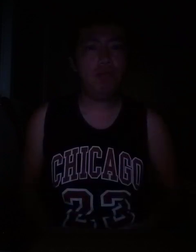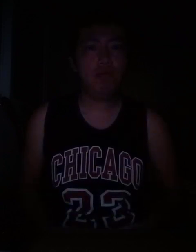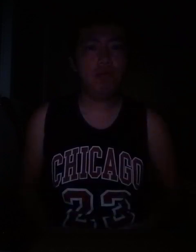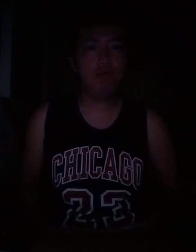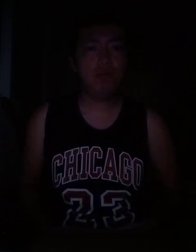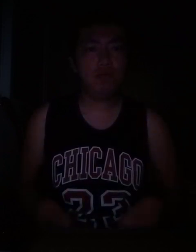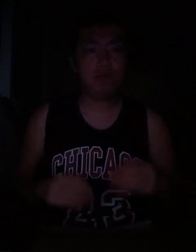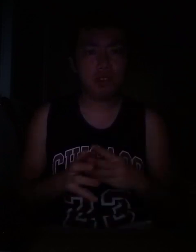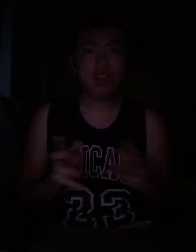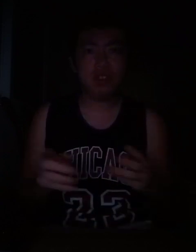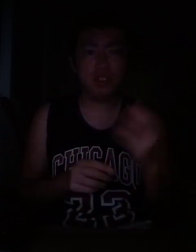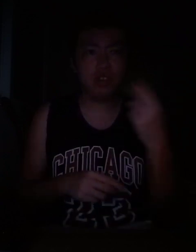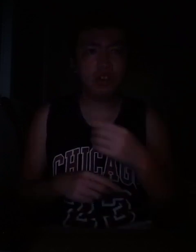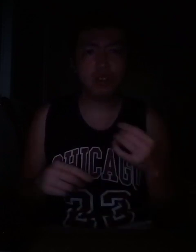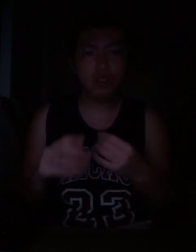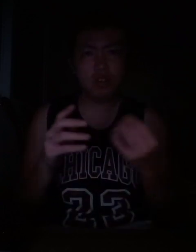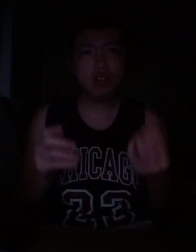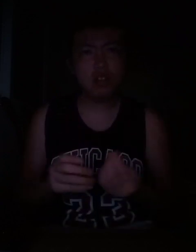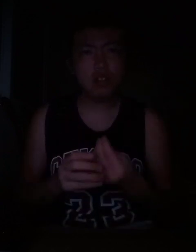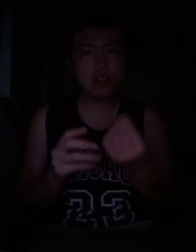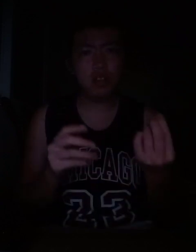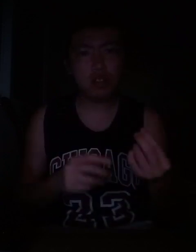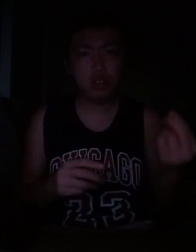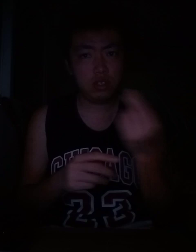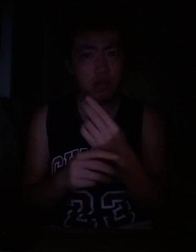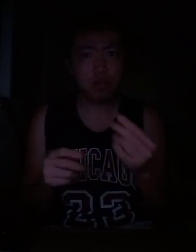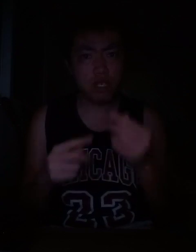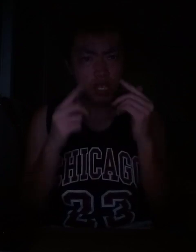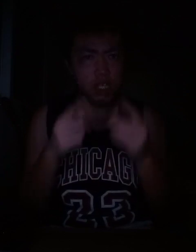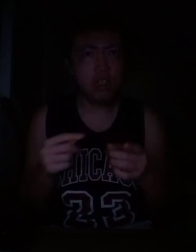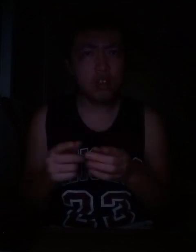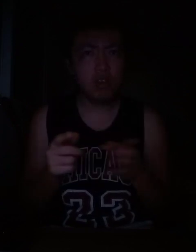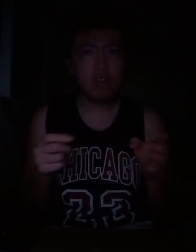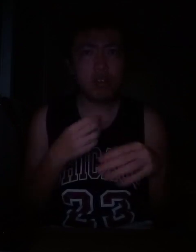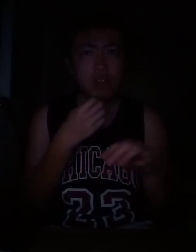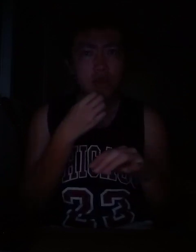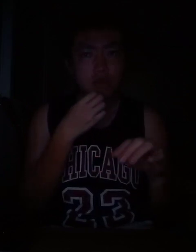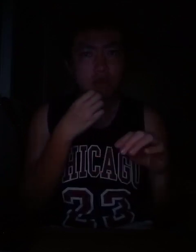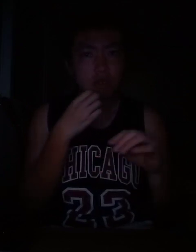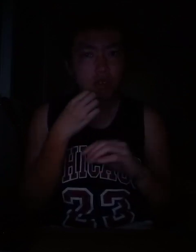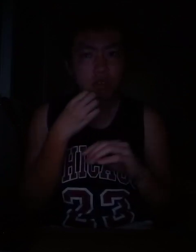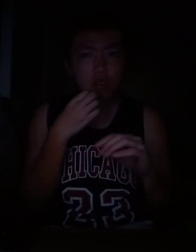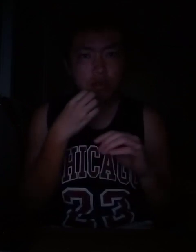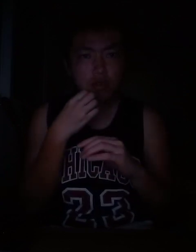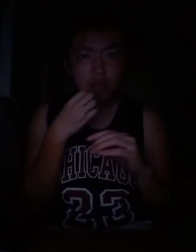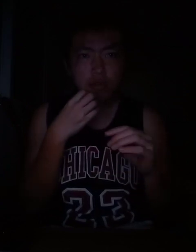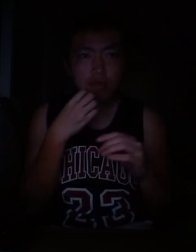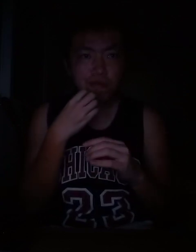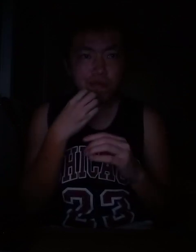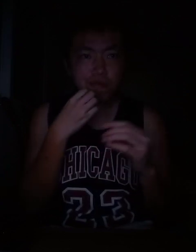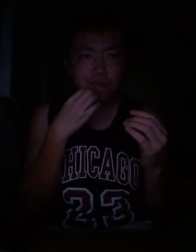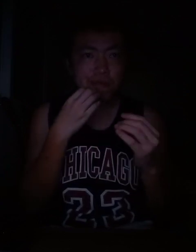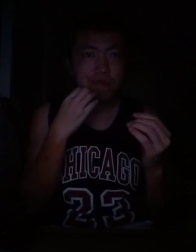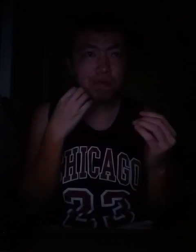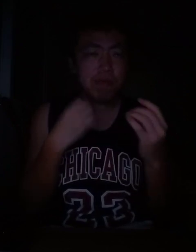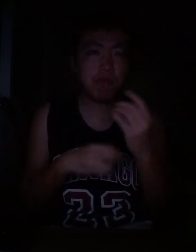고 최수근 상병 사고 당시 안전 루프가 필요하다는 의견은 묵살하고 해병대 옷이 잘 보이게 잠수복